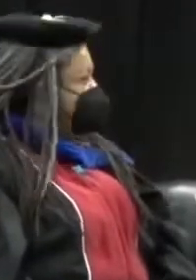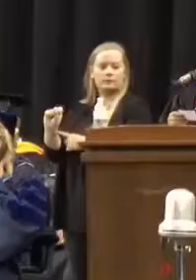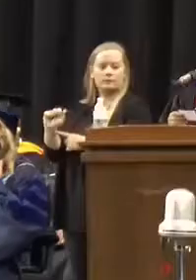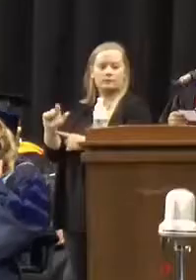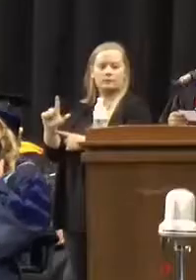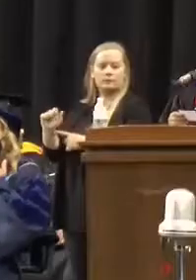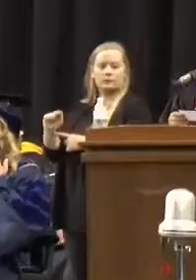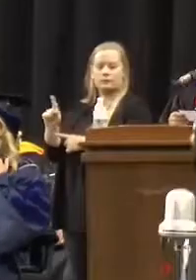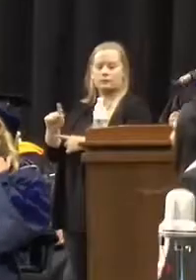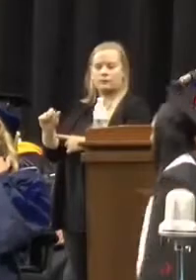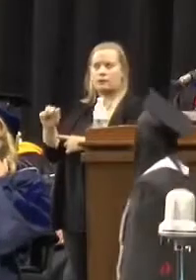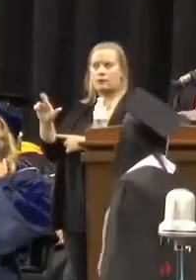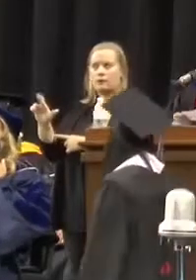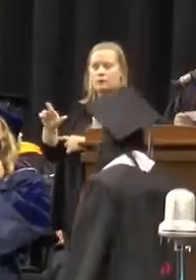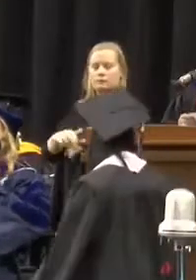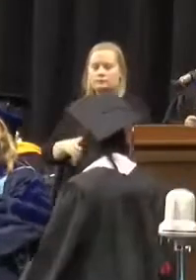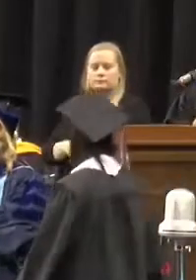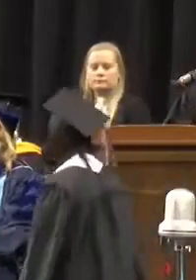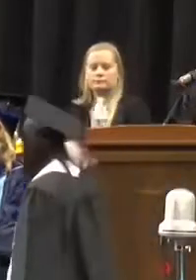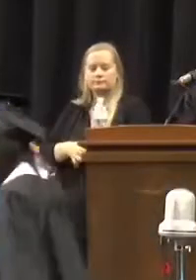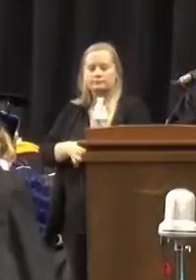Alexia Paulina Salazar.